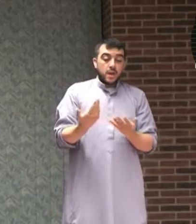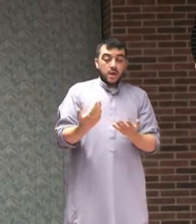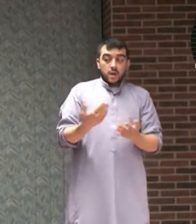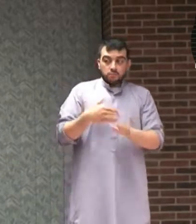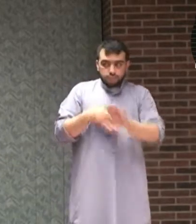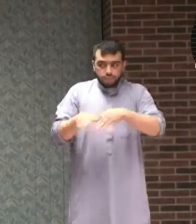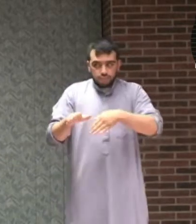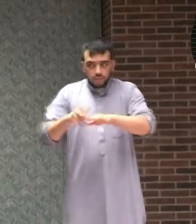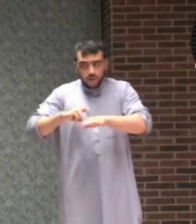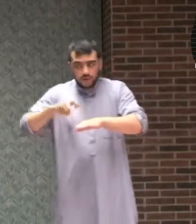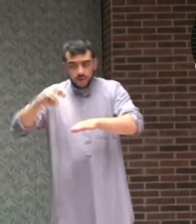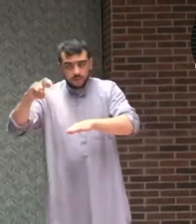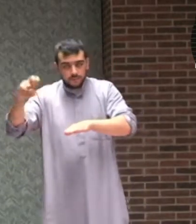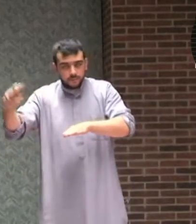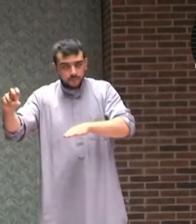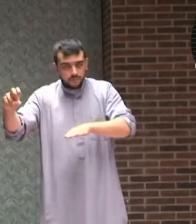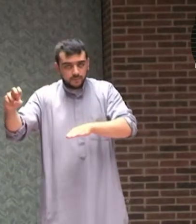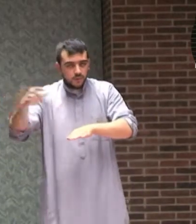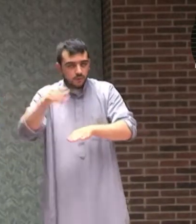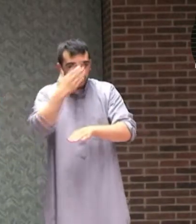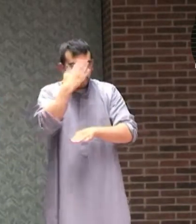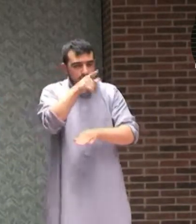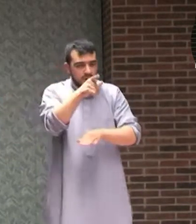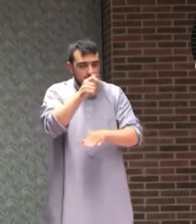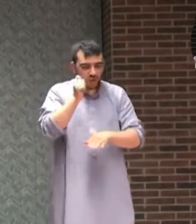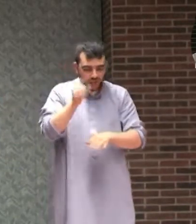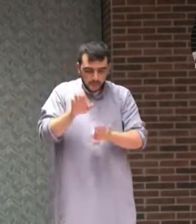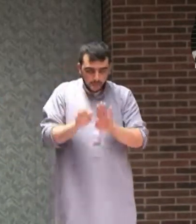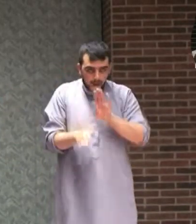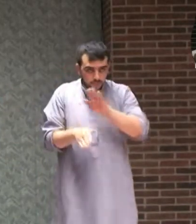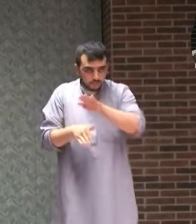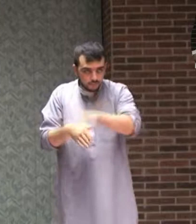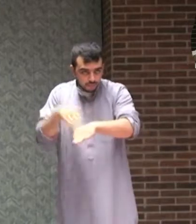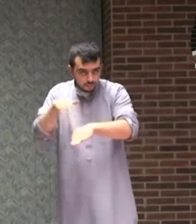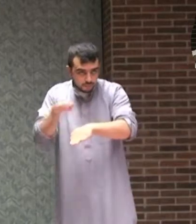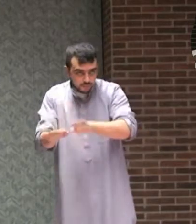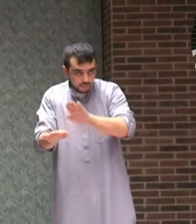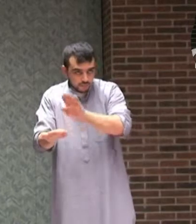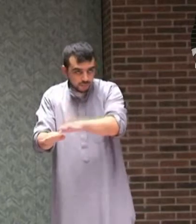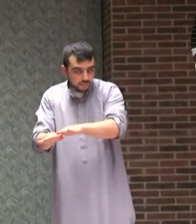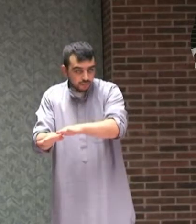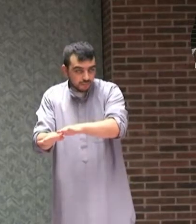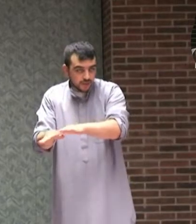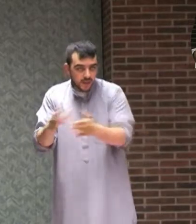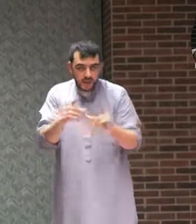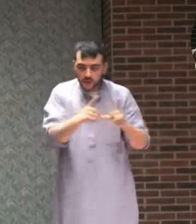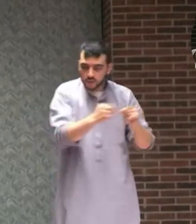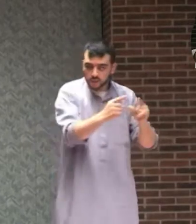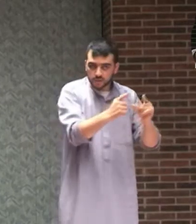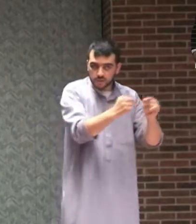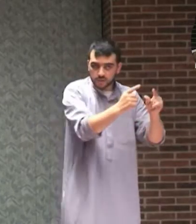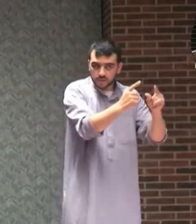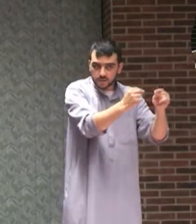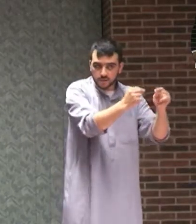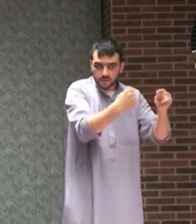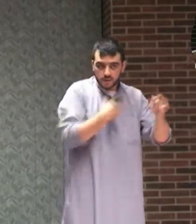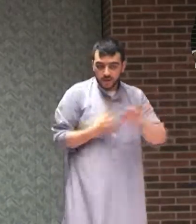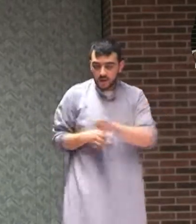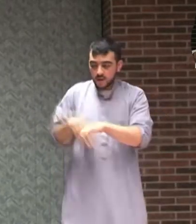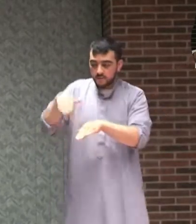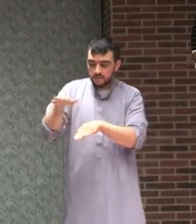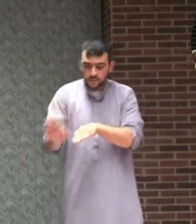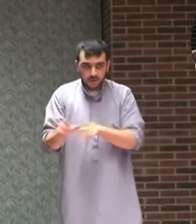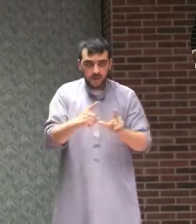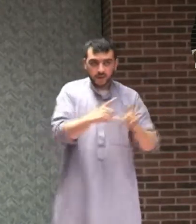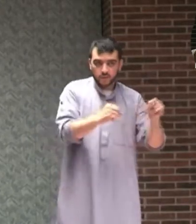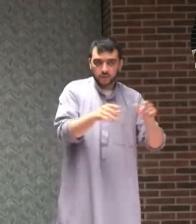de changer d'itinéraire pour la raison suivante. C'est que vous savez qu'à chaque pas, il y a une récompense énorme. N'est-ce